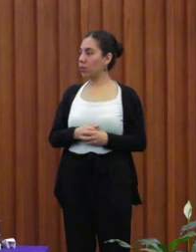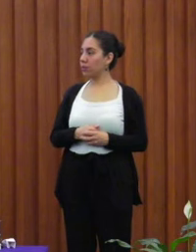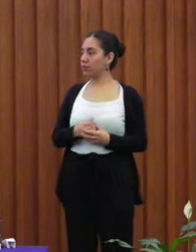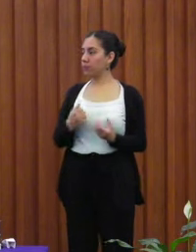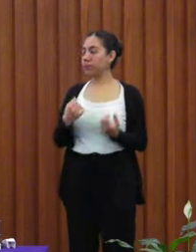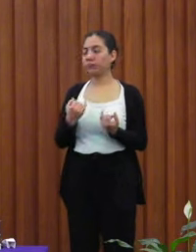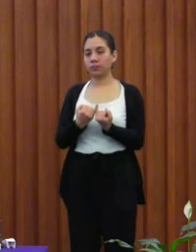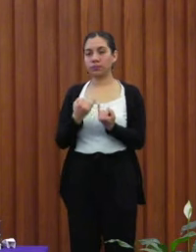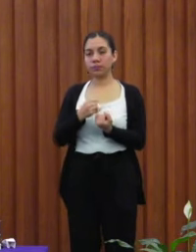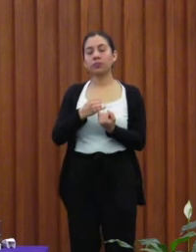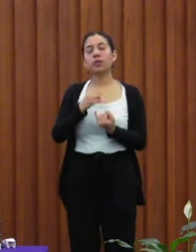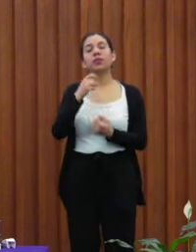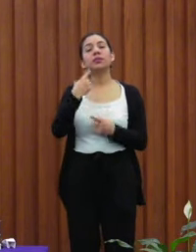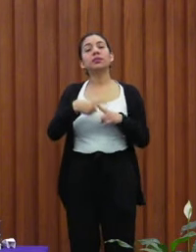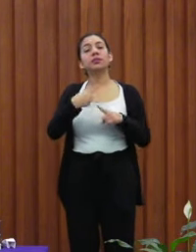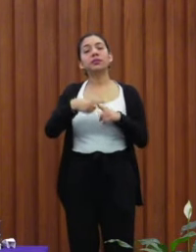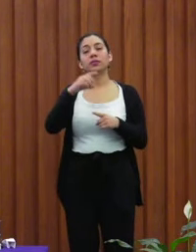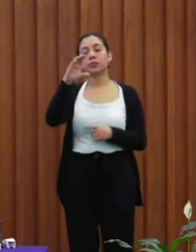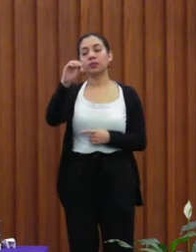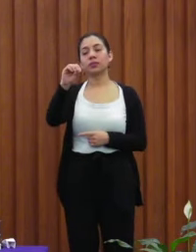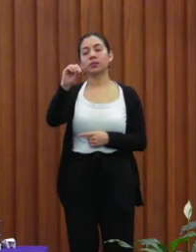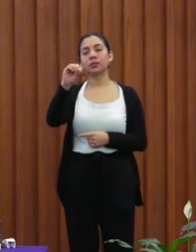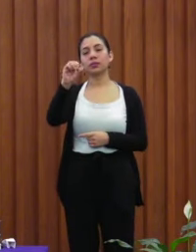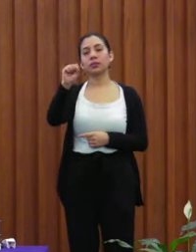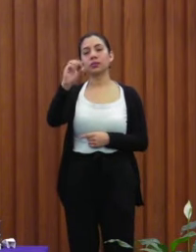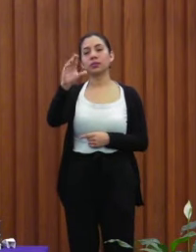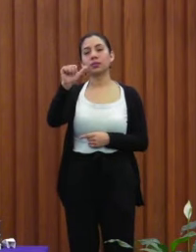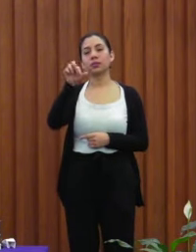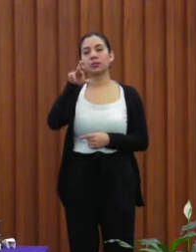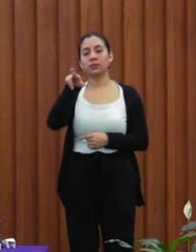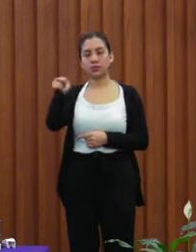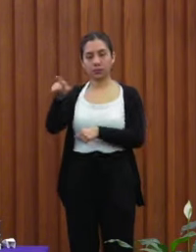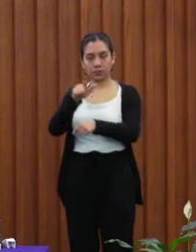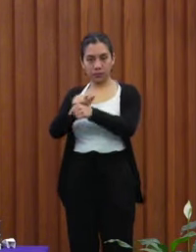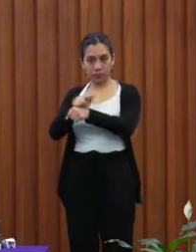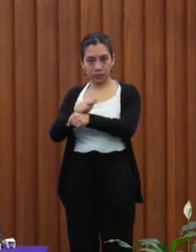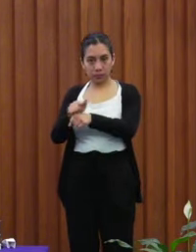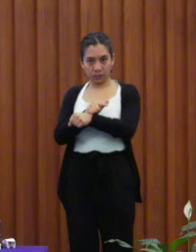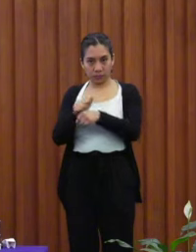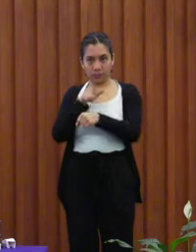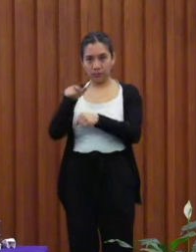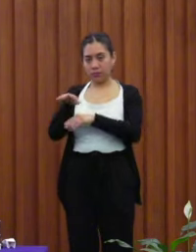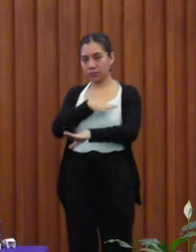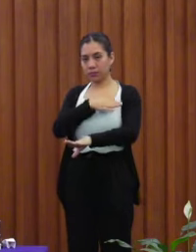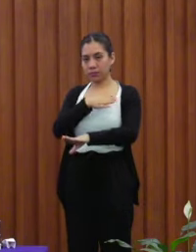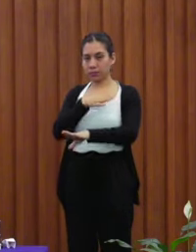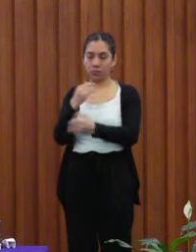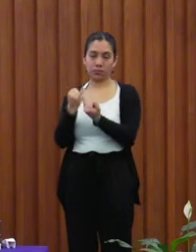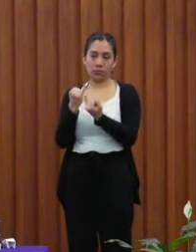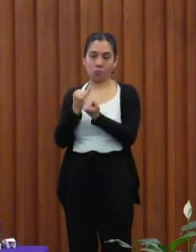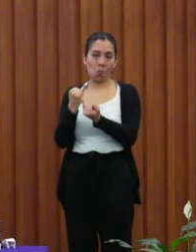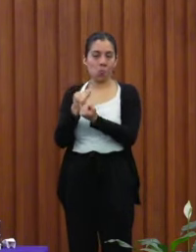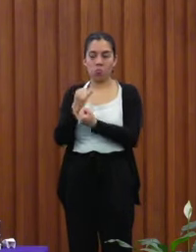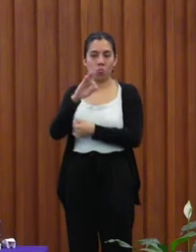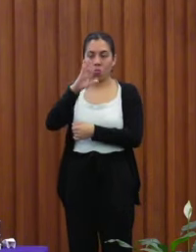a Oscar, que es un joven gay, por la violación a sus derechos al debido proceso. Quiero decirles